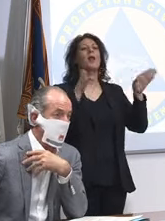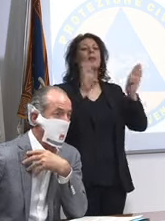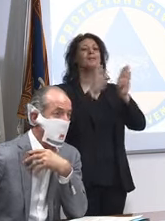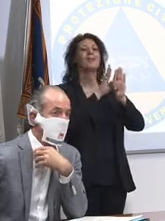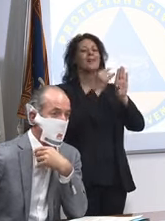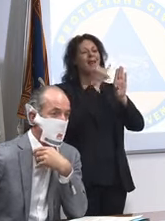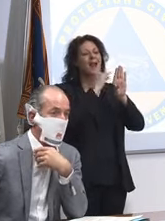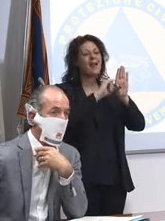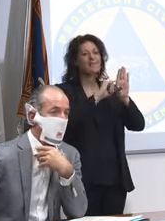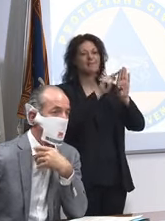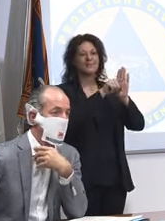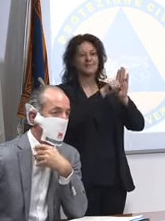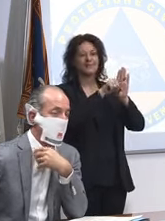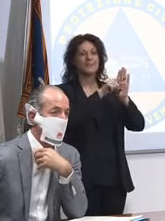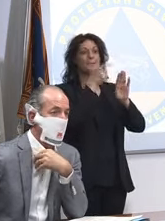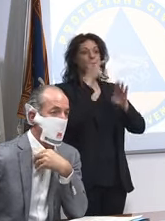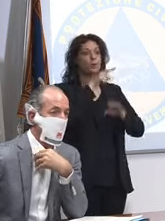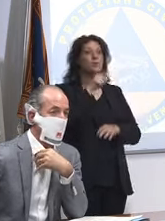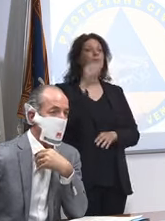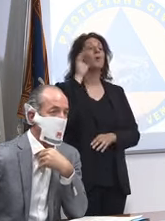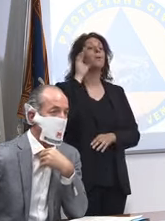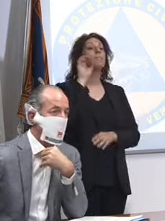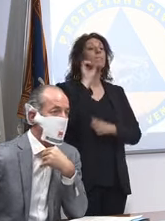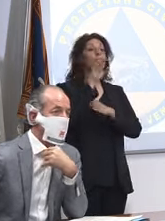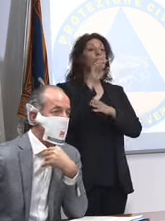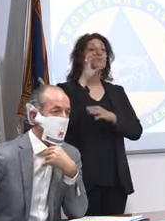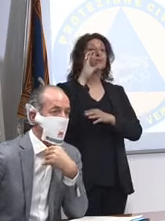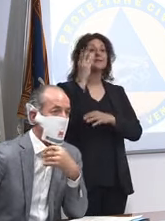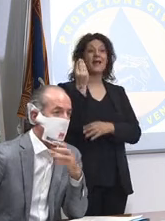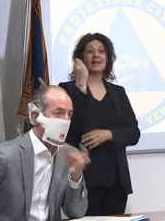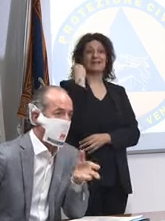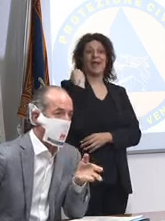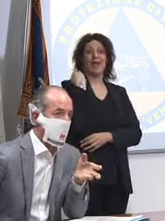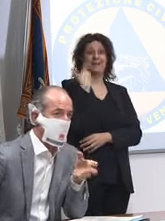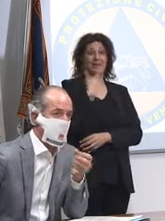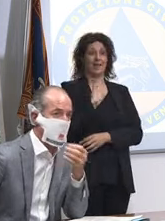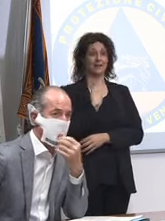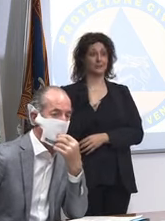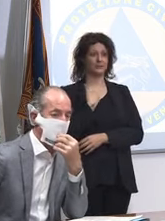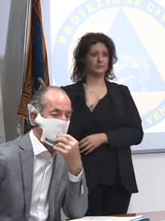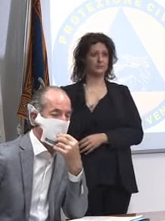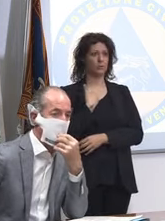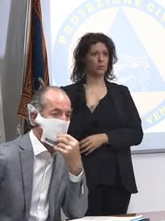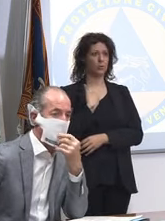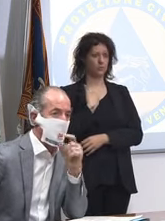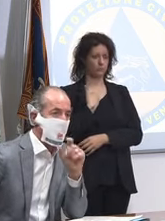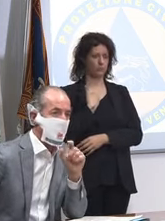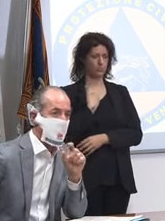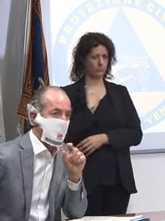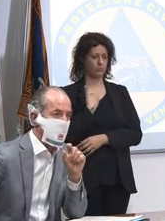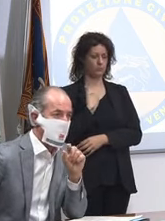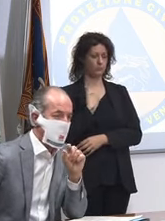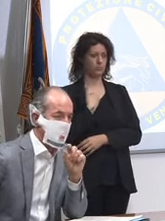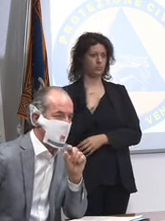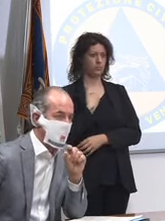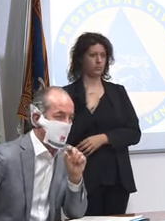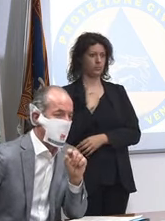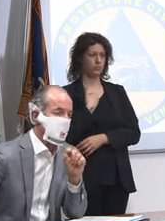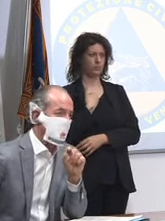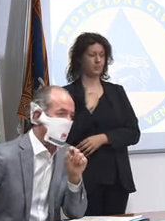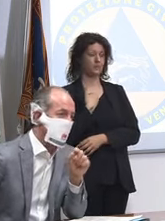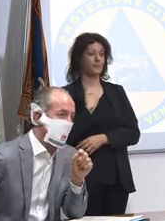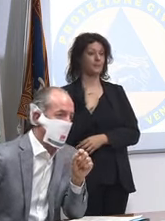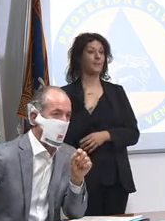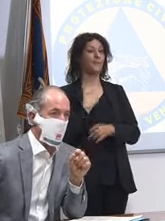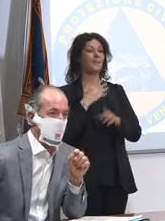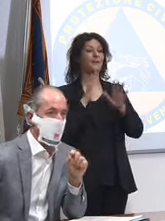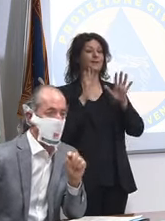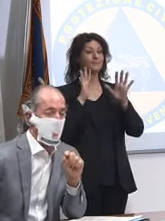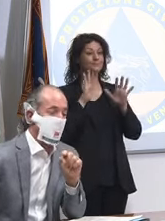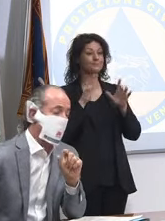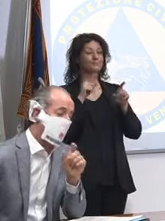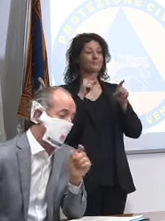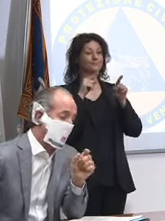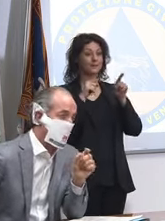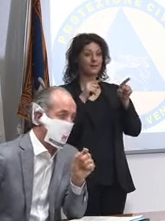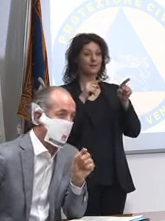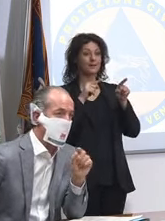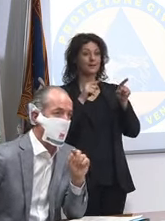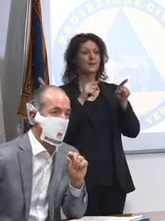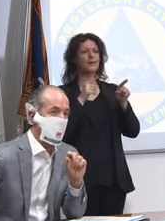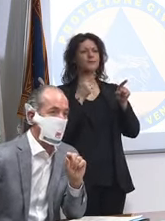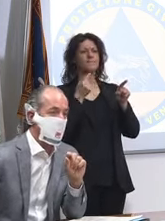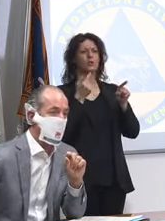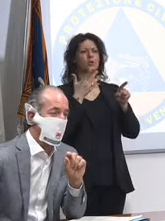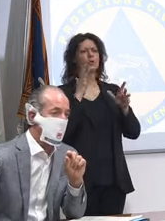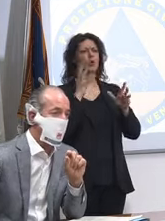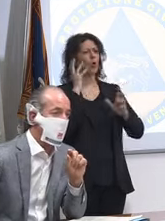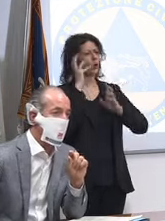chiesto a me, secondo me ha avuto una bella intuizione di approfittare dei dati. Spesso si confronta anche